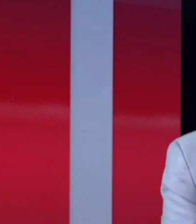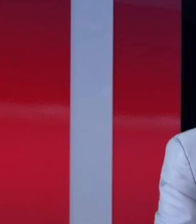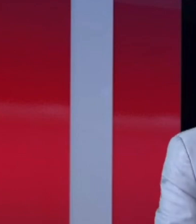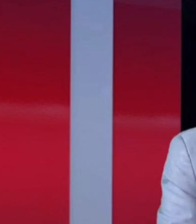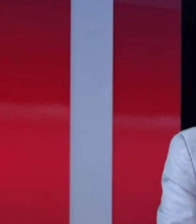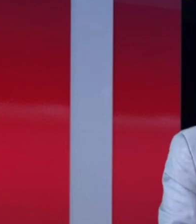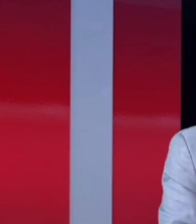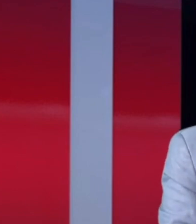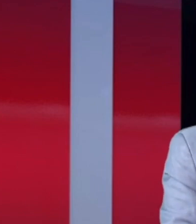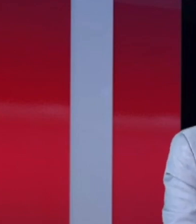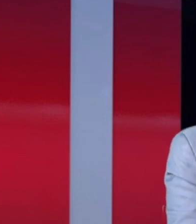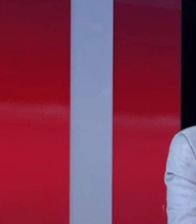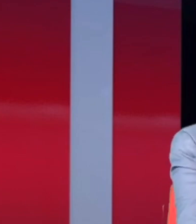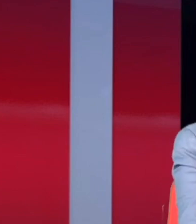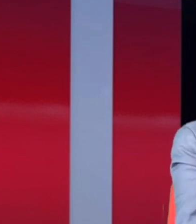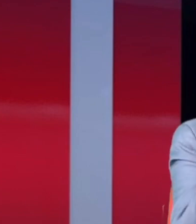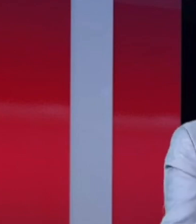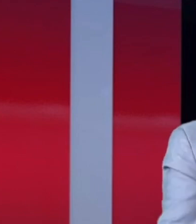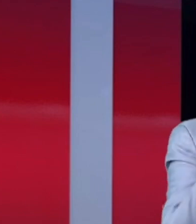Jan.